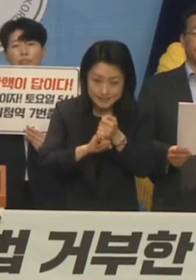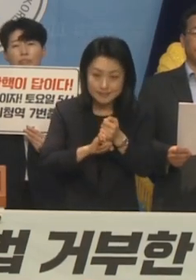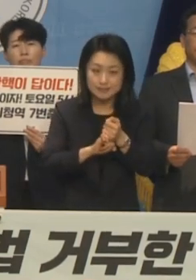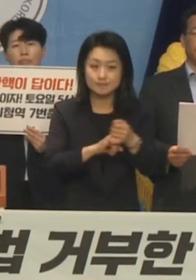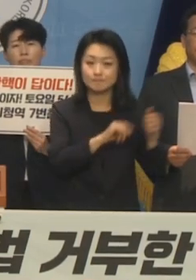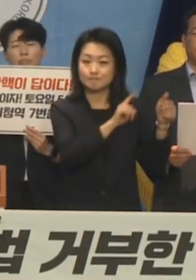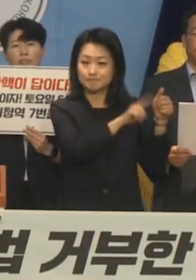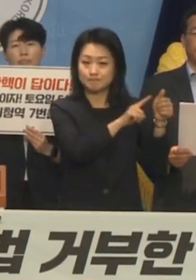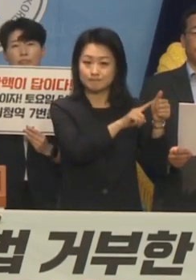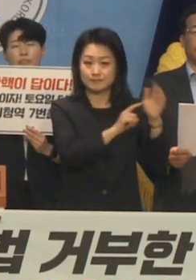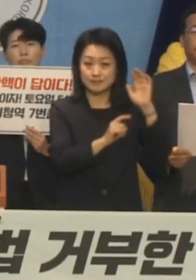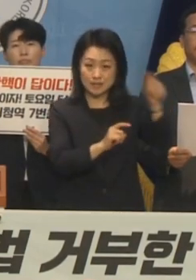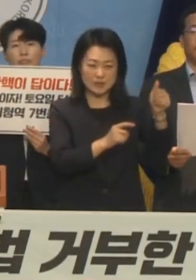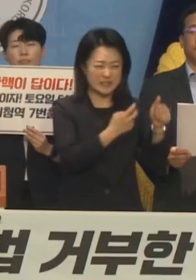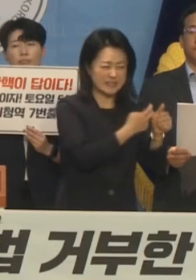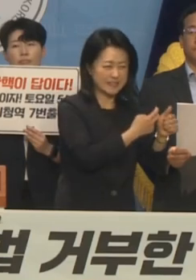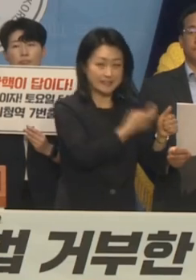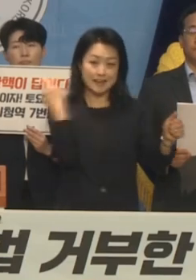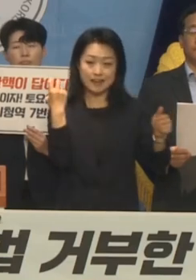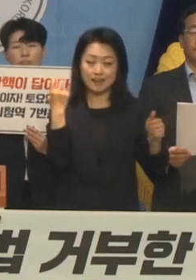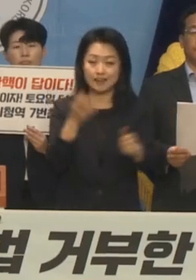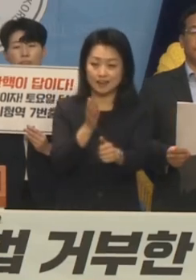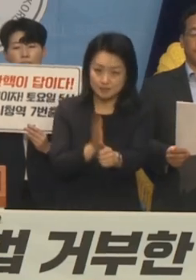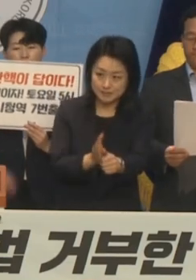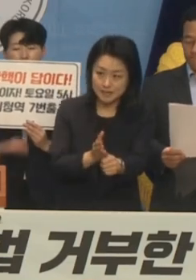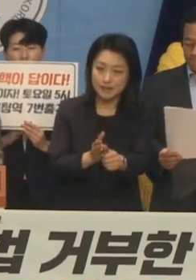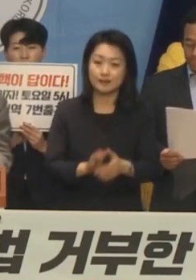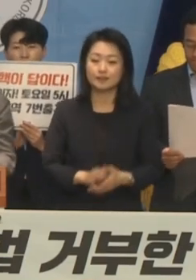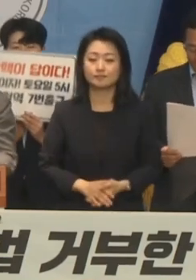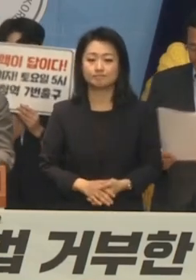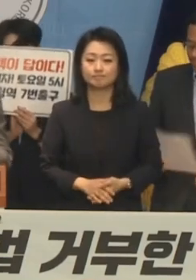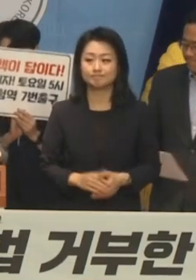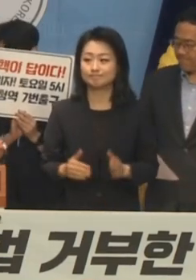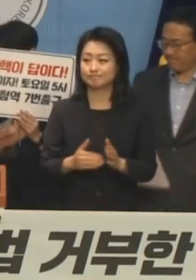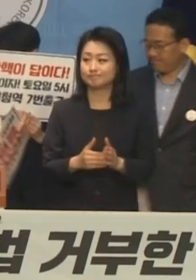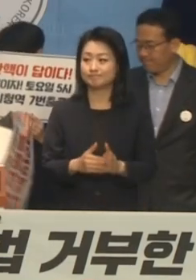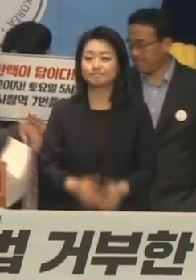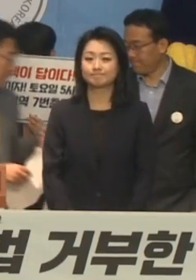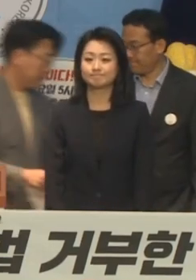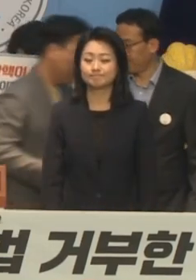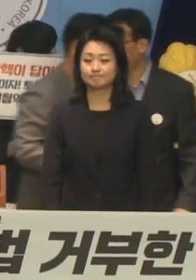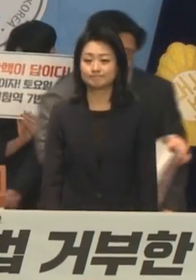윤석열 대통령을 탄핵합시다. 이상입니다.